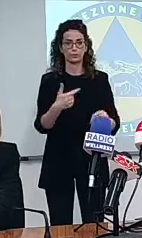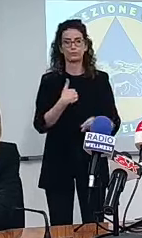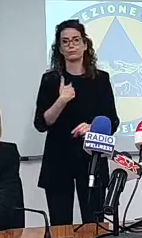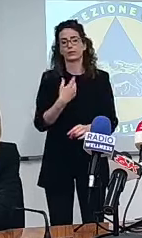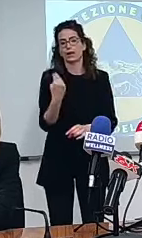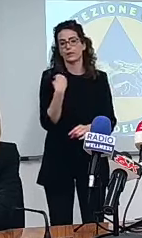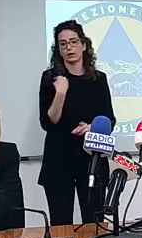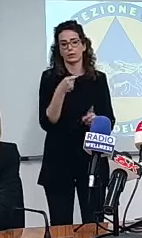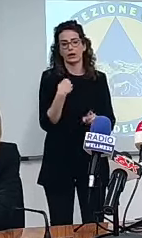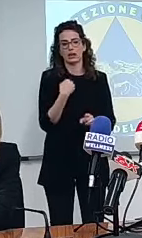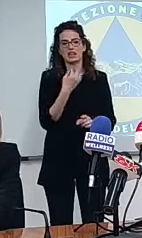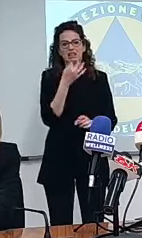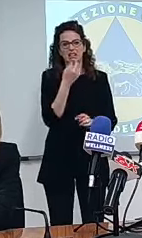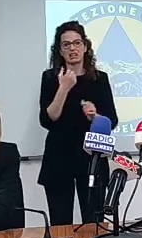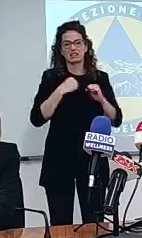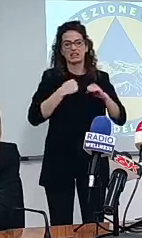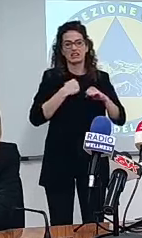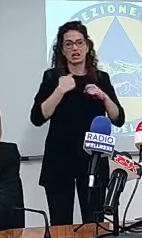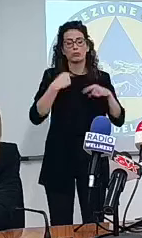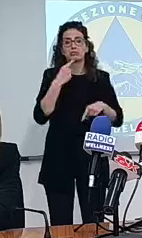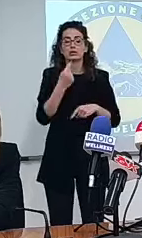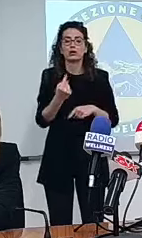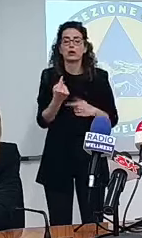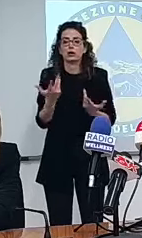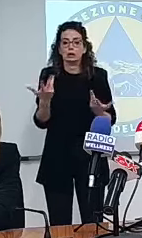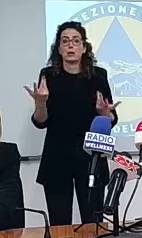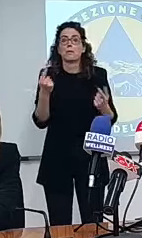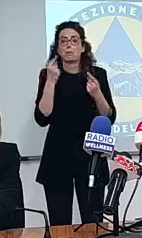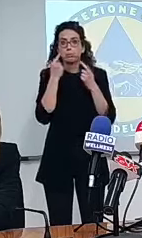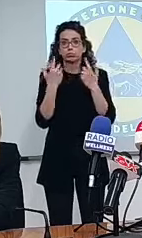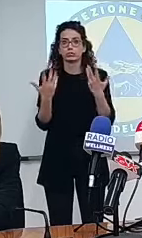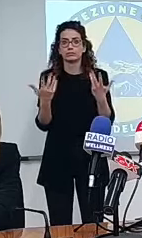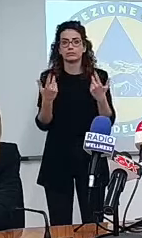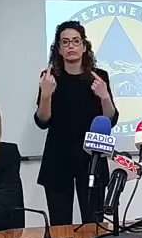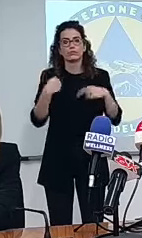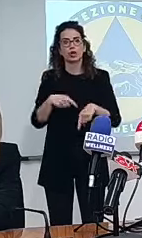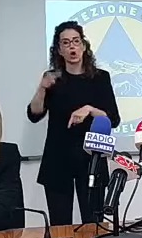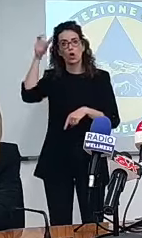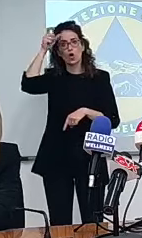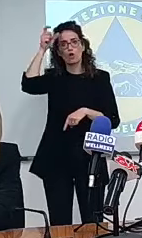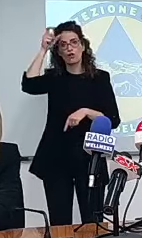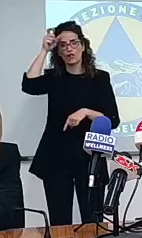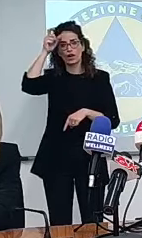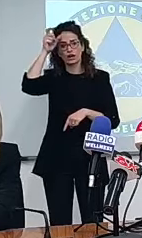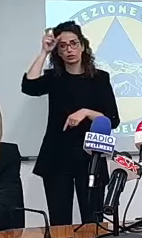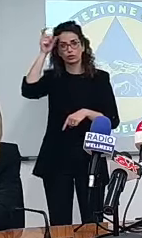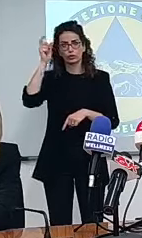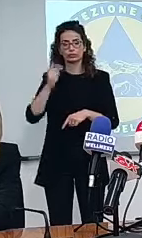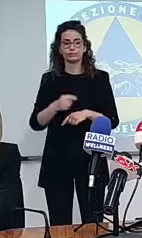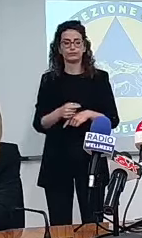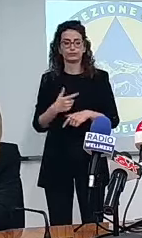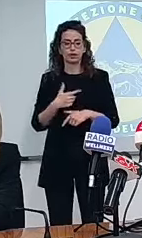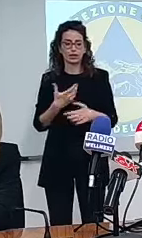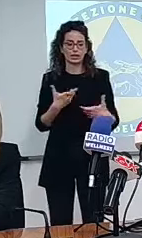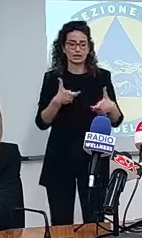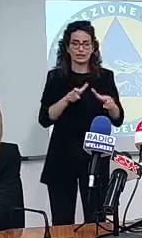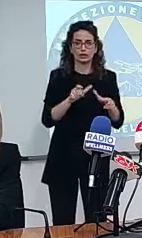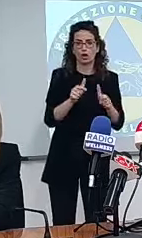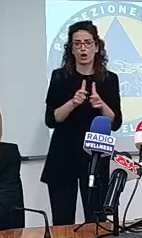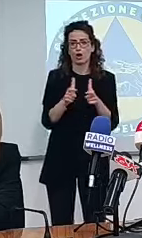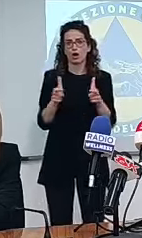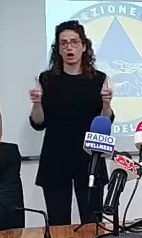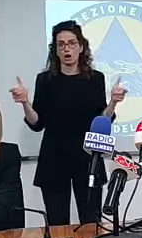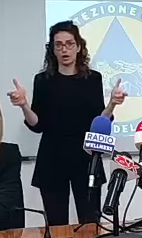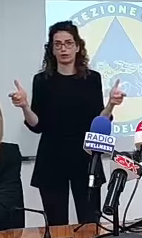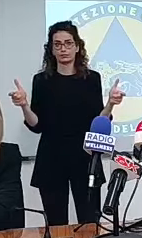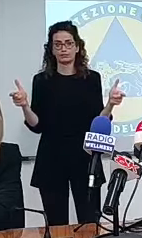senso sanitario, io ti dico, io non ce lo vedo. Tanto è vero che lo stesso governo non è che ha ristretto, ha allargato.